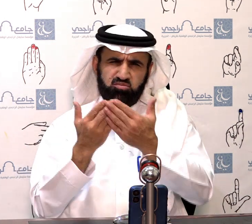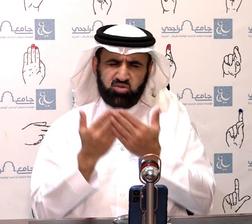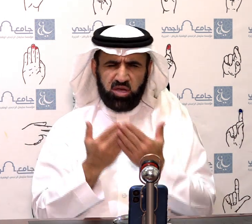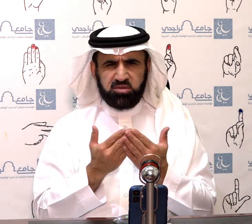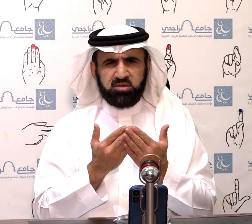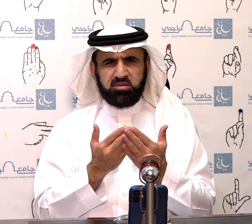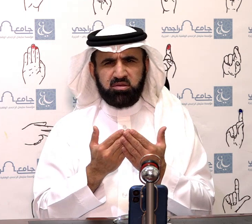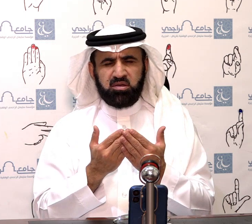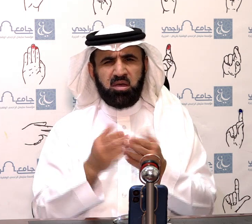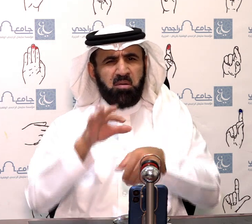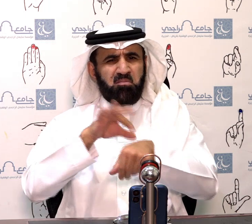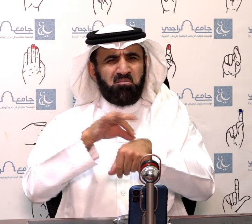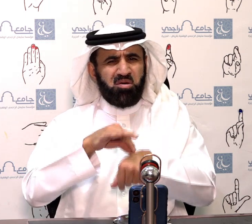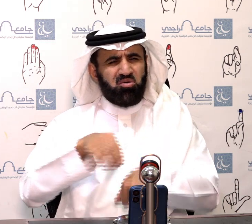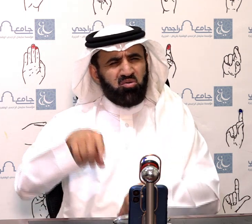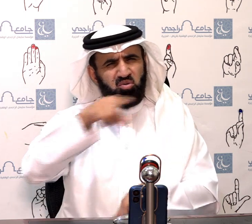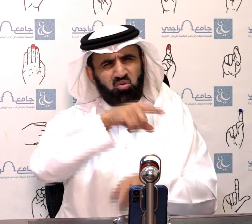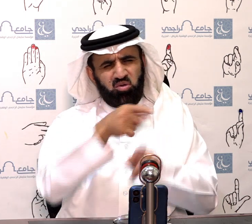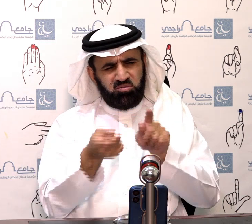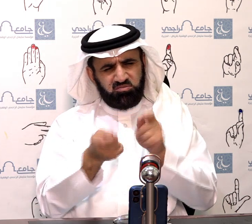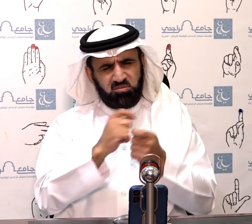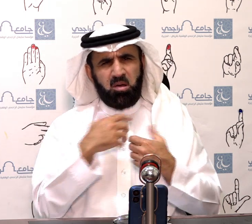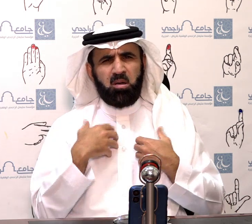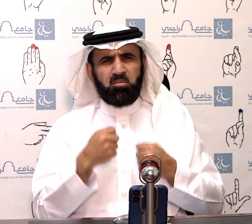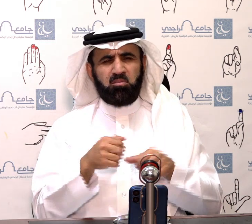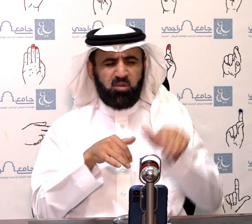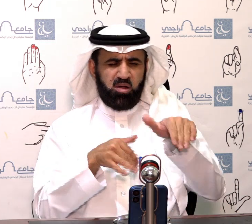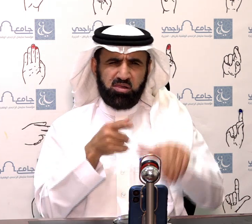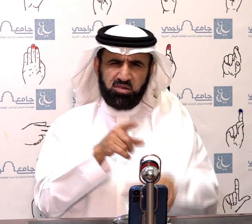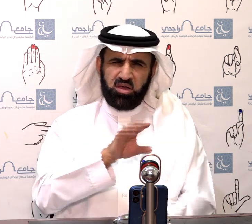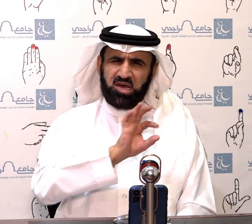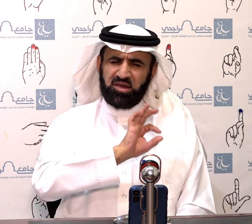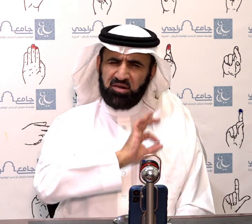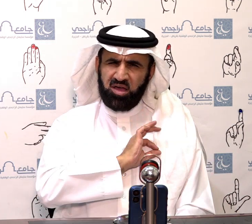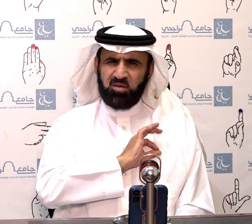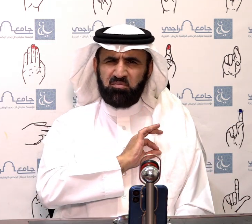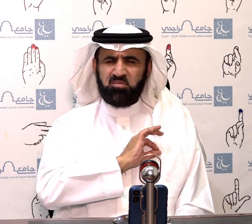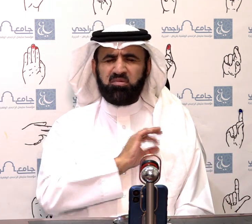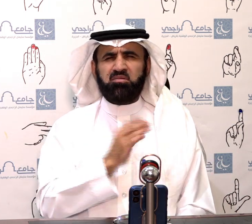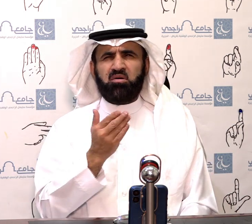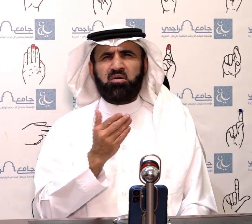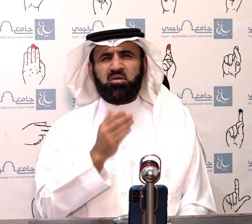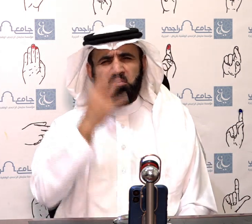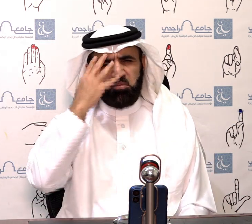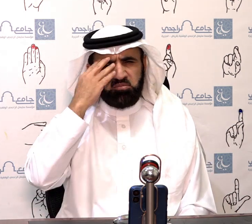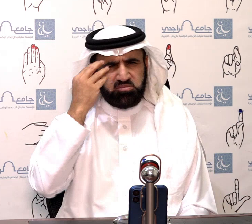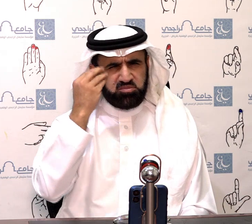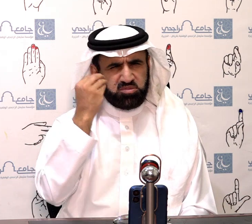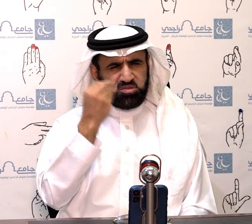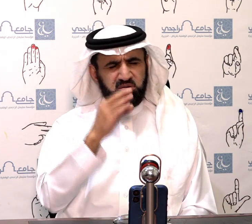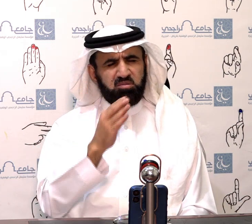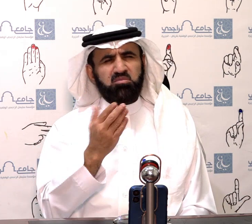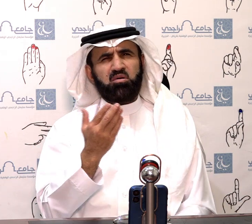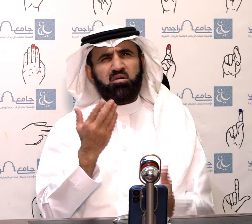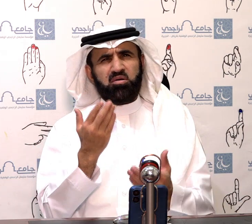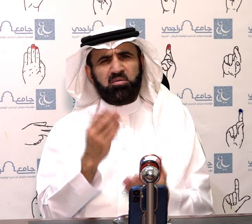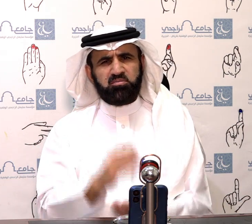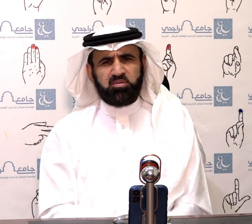اشف مرضانا وارحم موتانا، اللهم اغفر لهم وارحمهم وعافهم واعف عنهم، وارحمنا